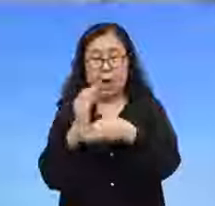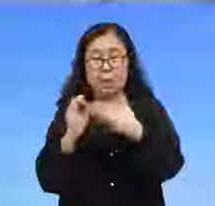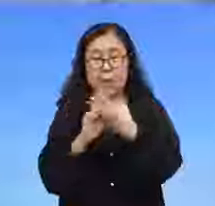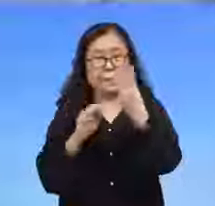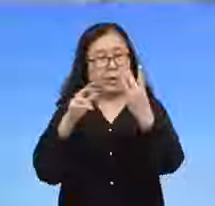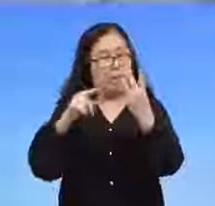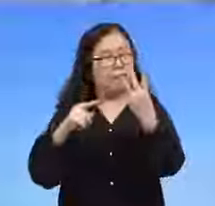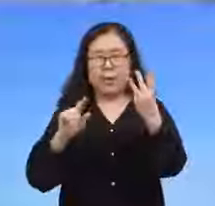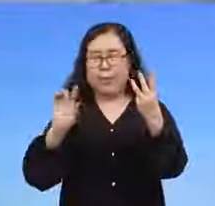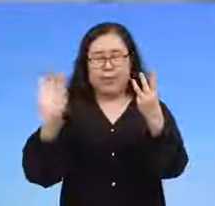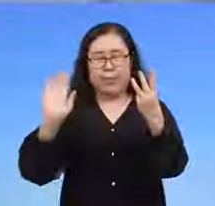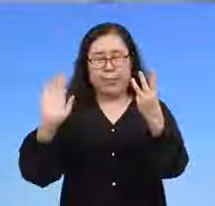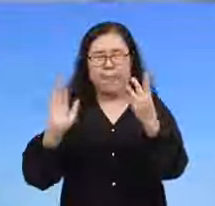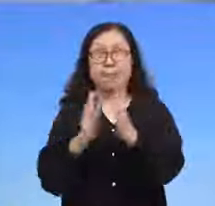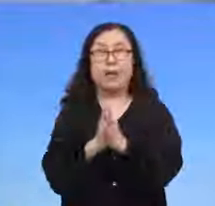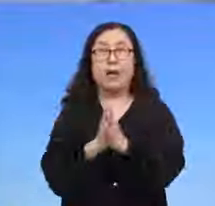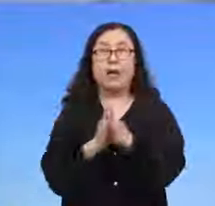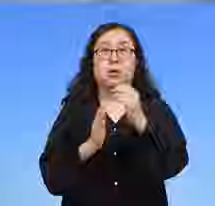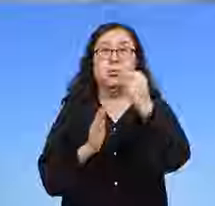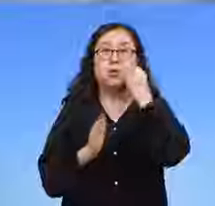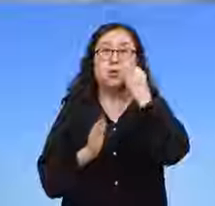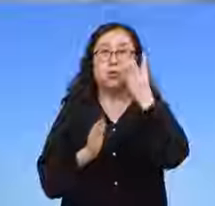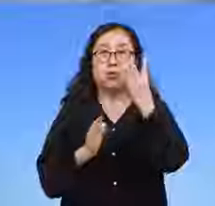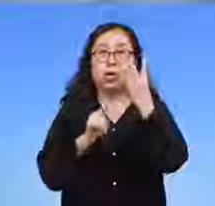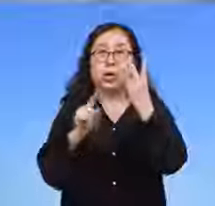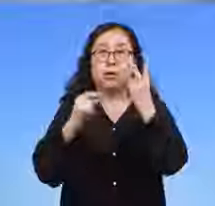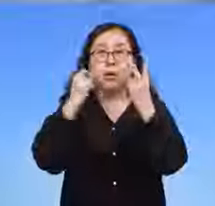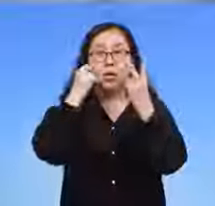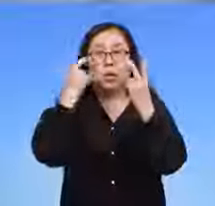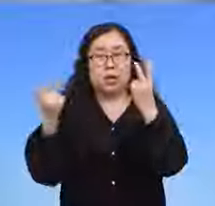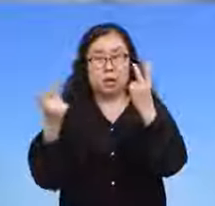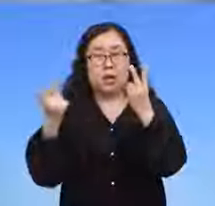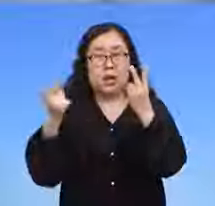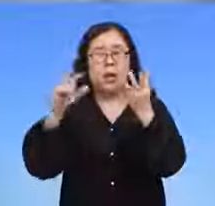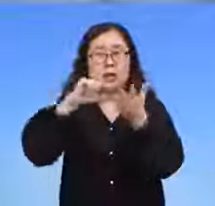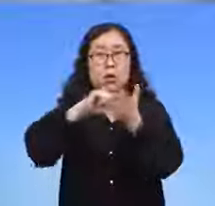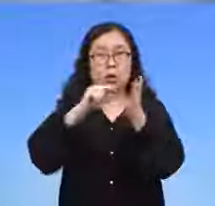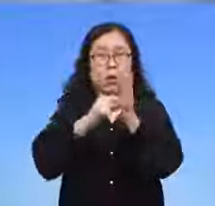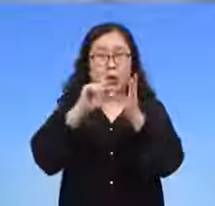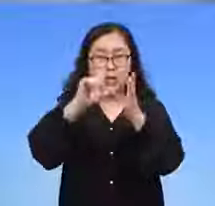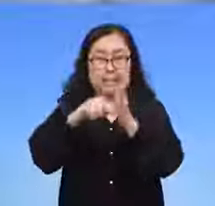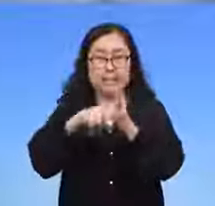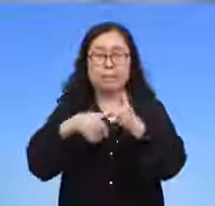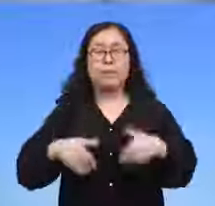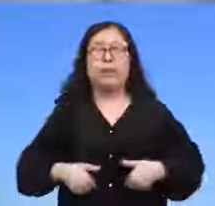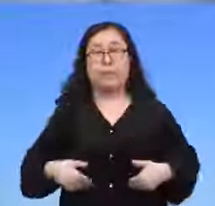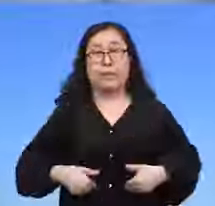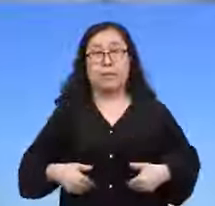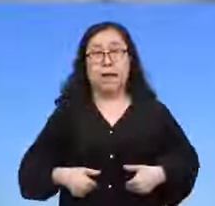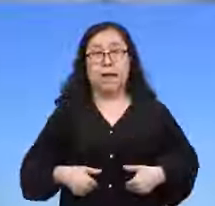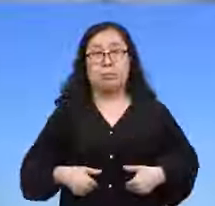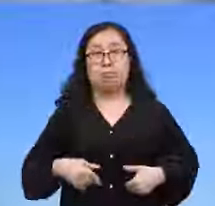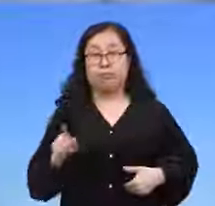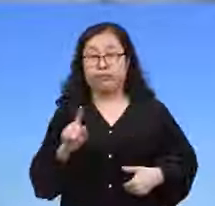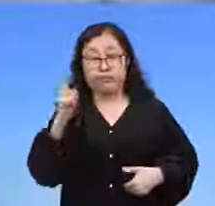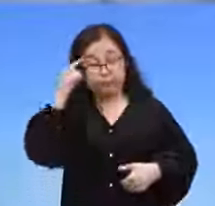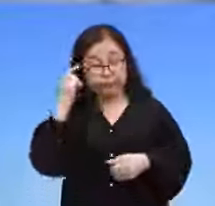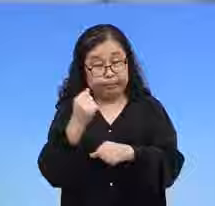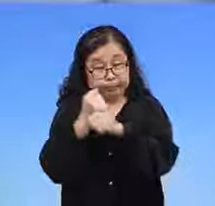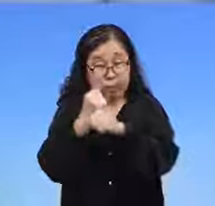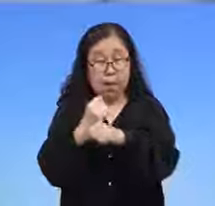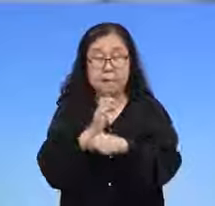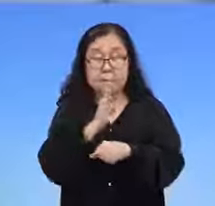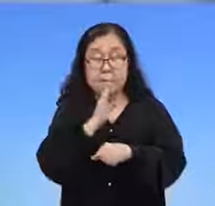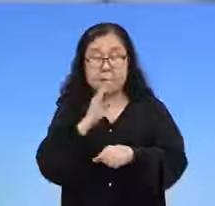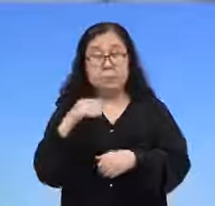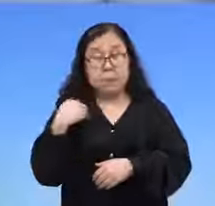3주 갖고는 안 되고요, 약 2달에서 6달 정도의 시간이 필요하다는 겁니다. 뭐가 맞는지